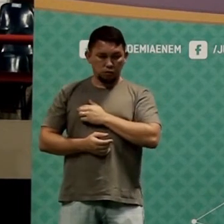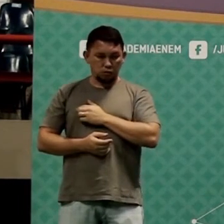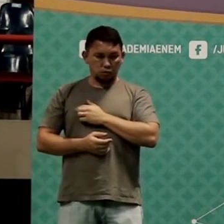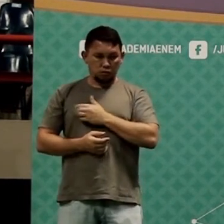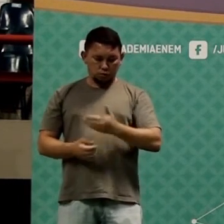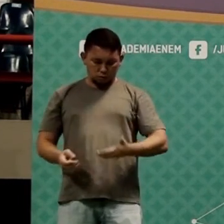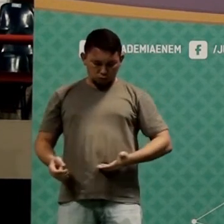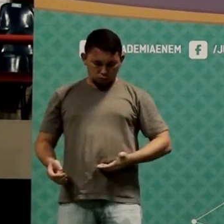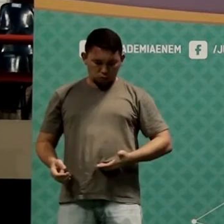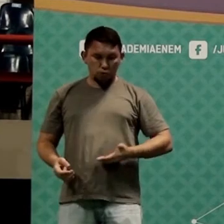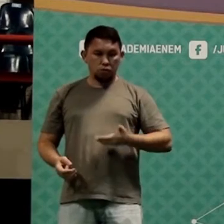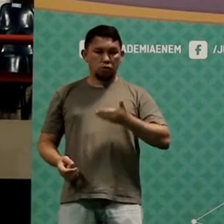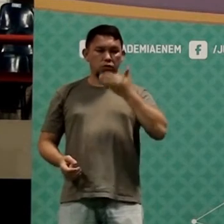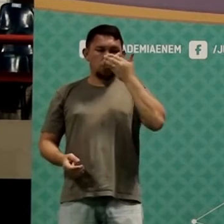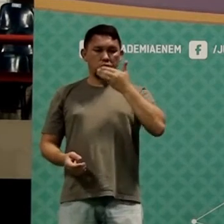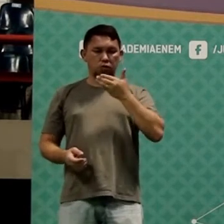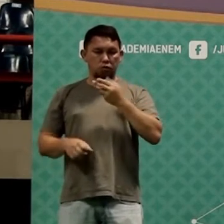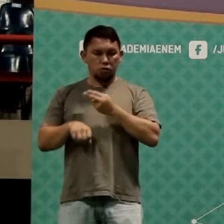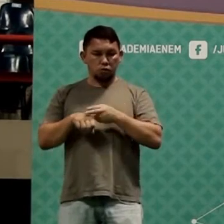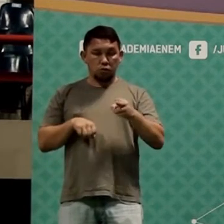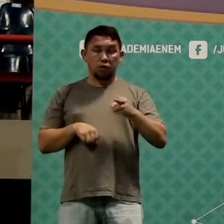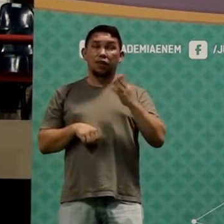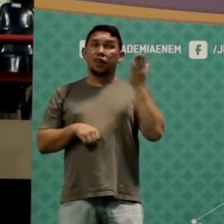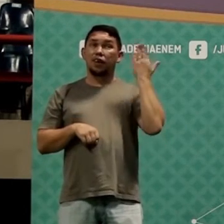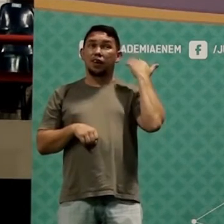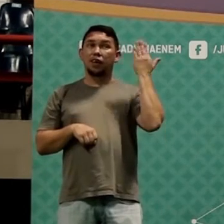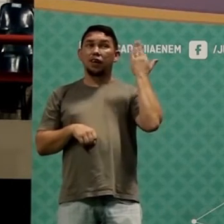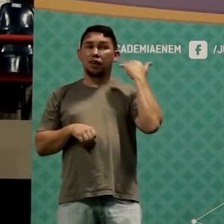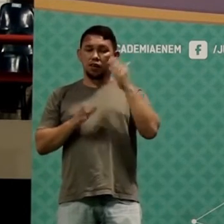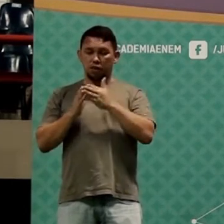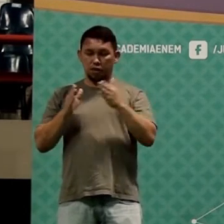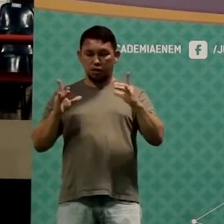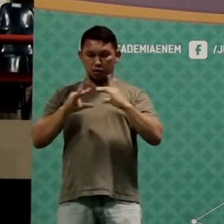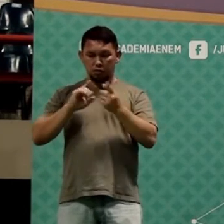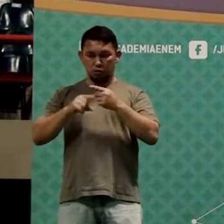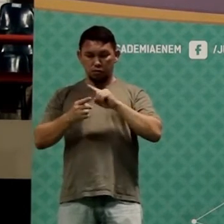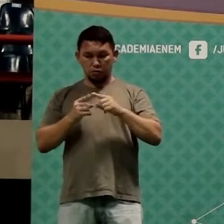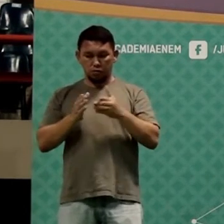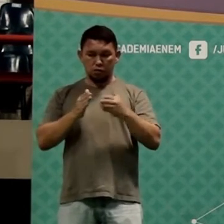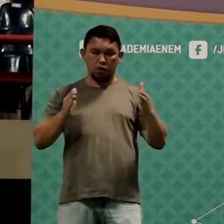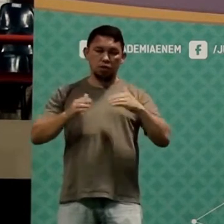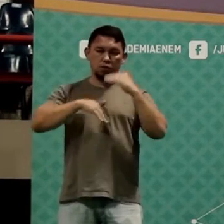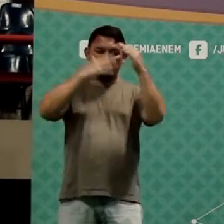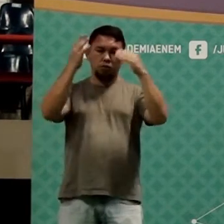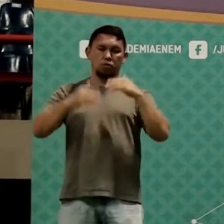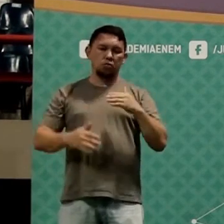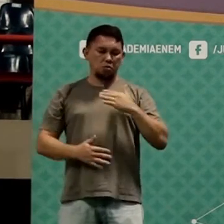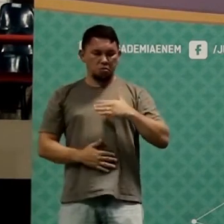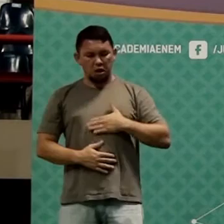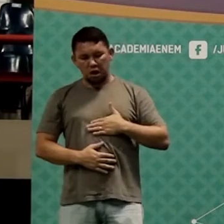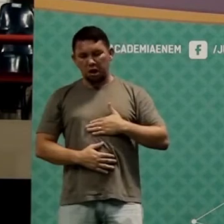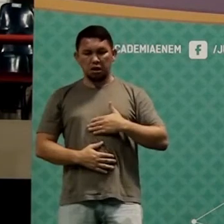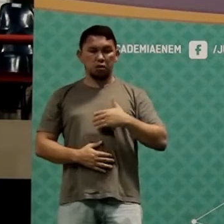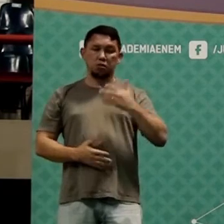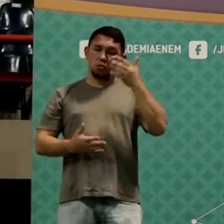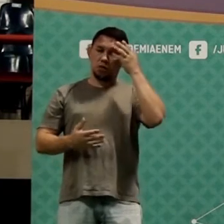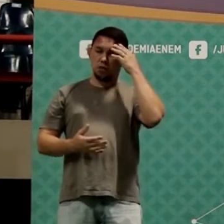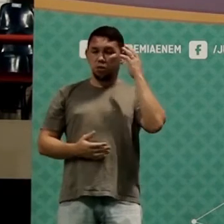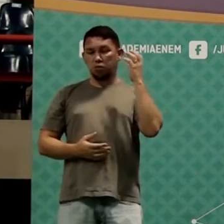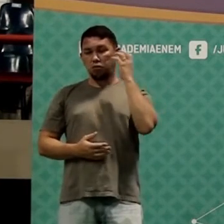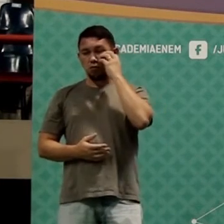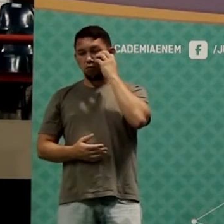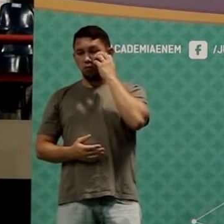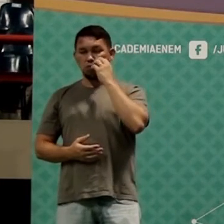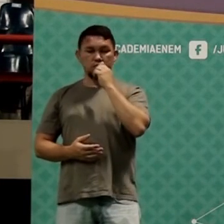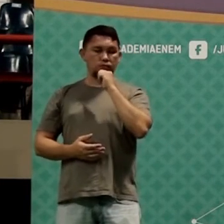cima, nua. Na Idade Média, na Idade Moderna, barriga, pescoço, seios